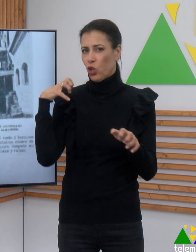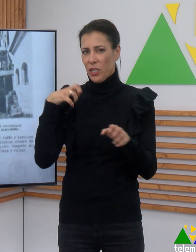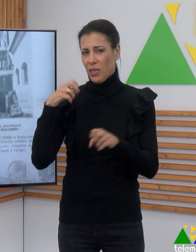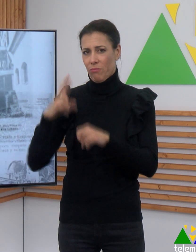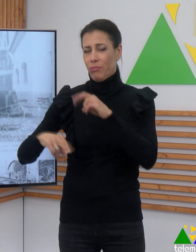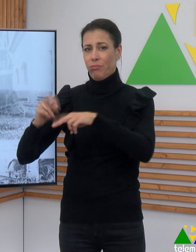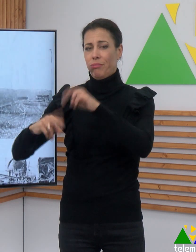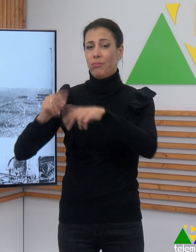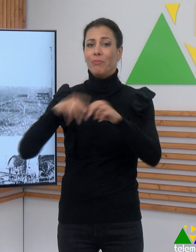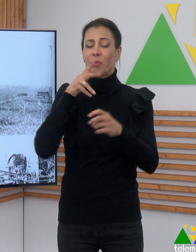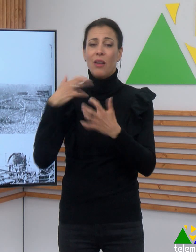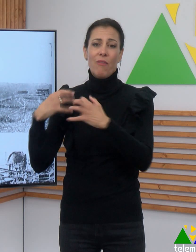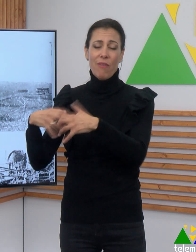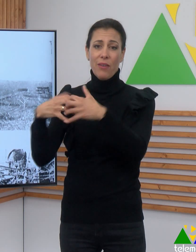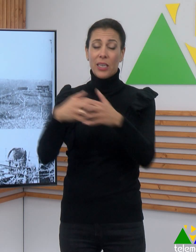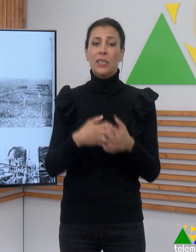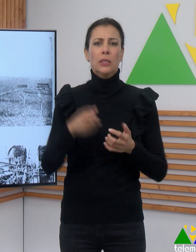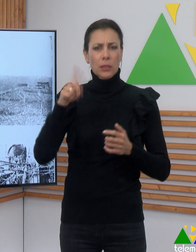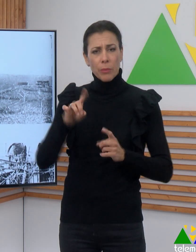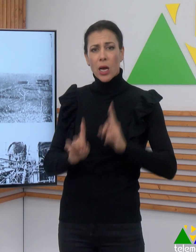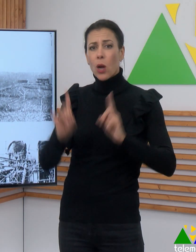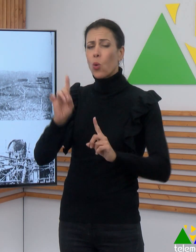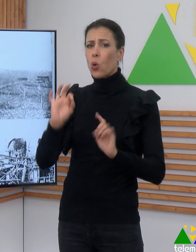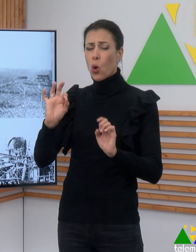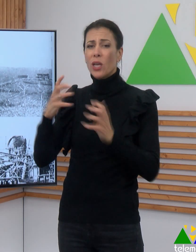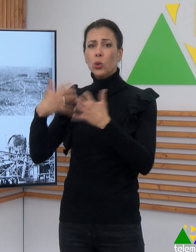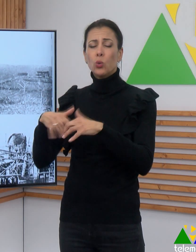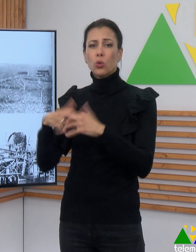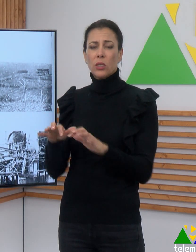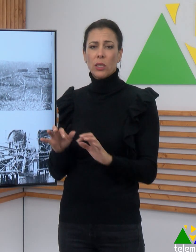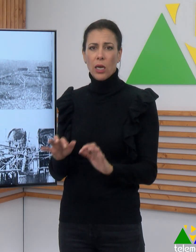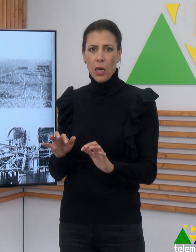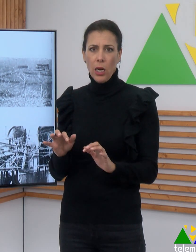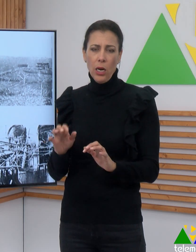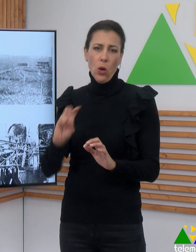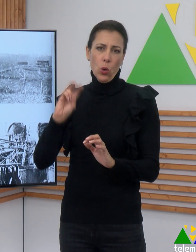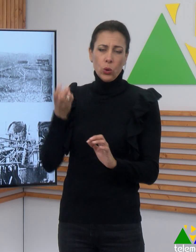fábrica. E incluso algún industrial,